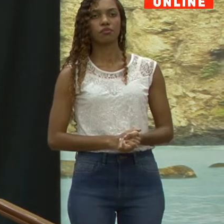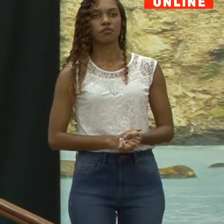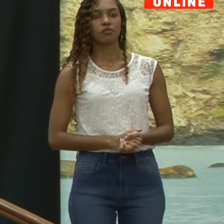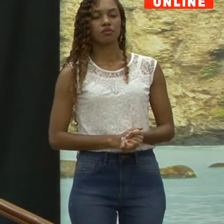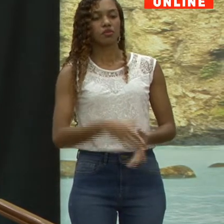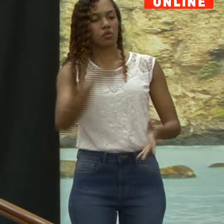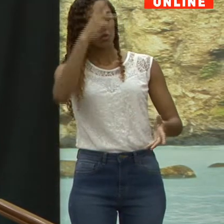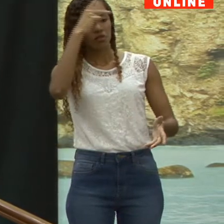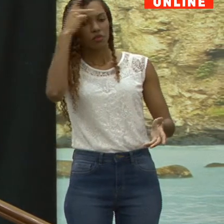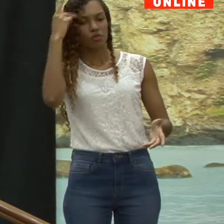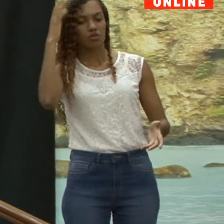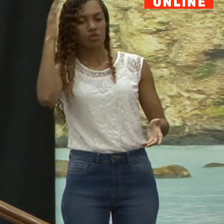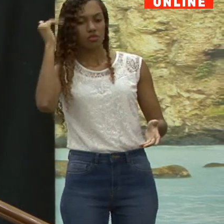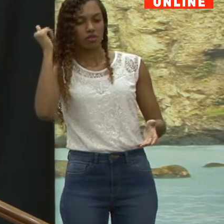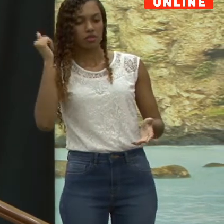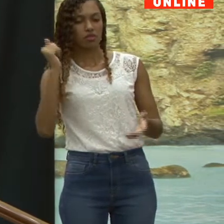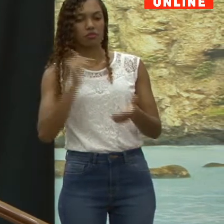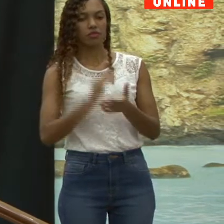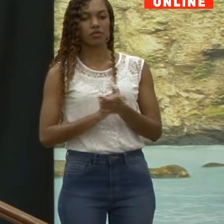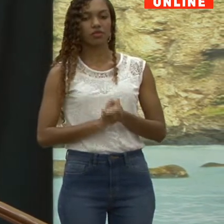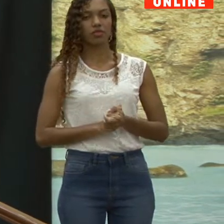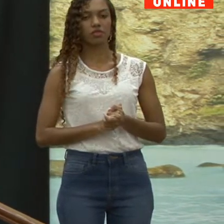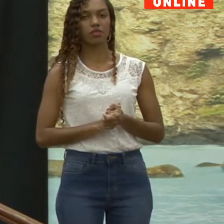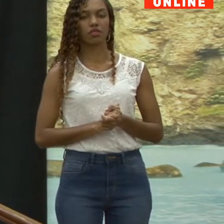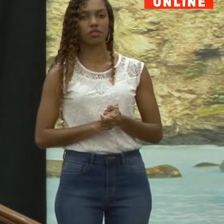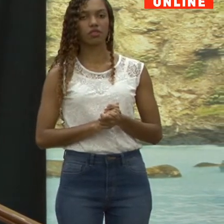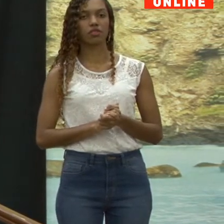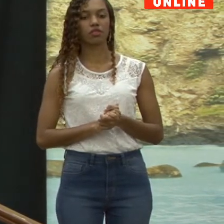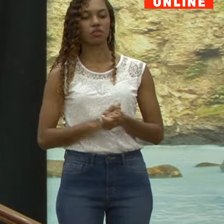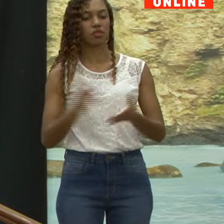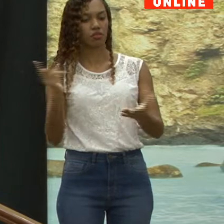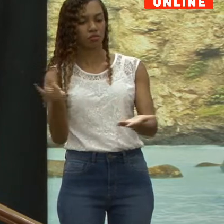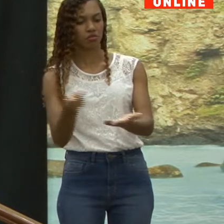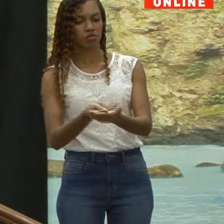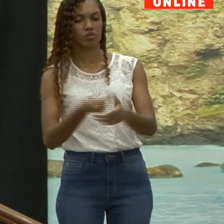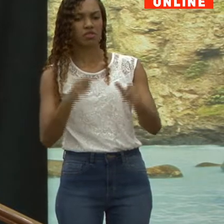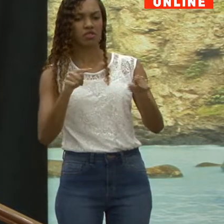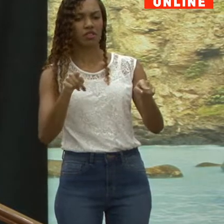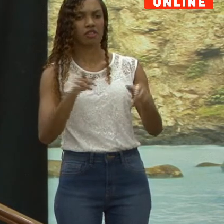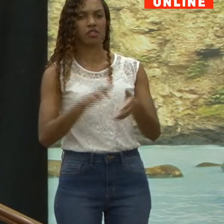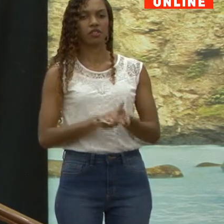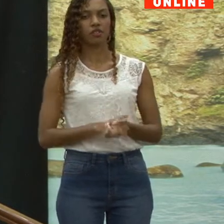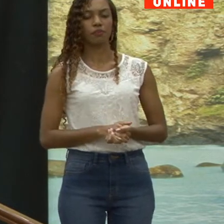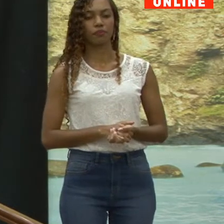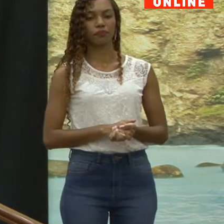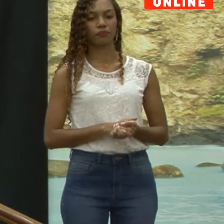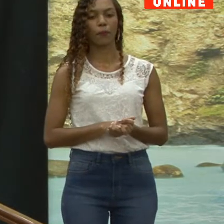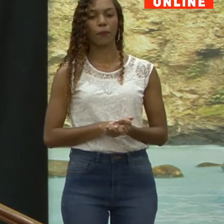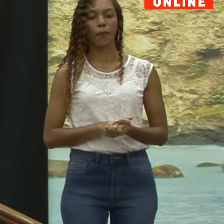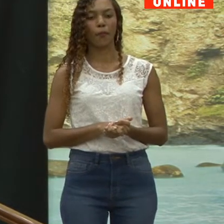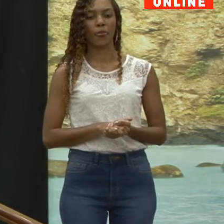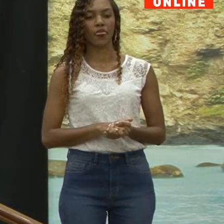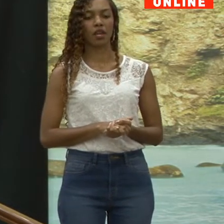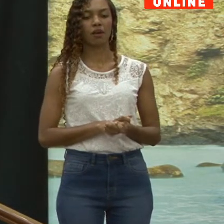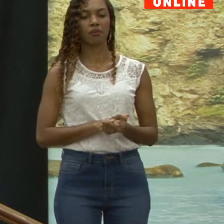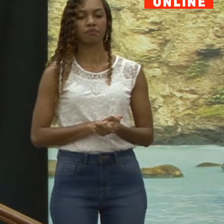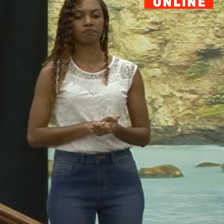saber do que ia acontecer ali, gostaria de ir. Seria um grande paradoxo da parte de